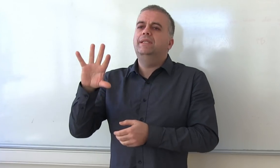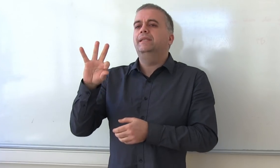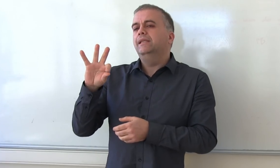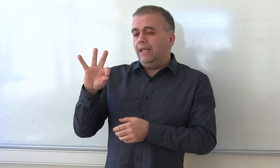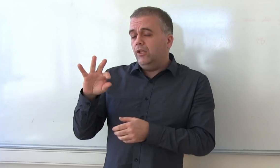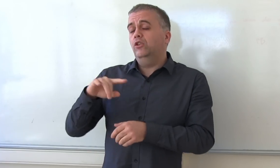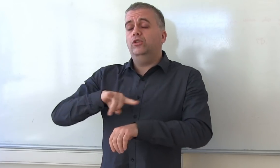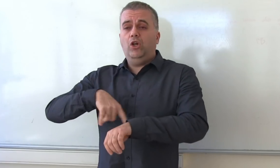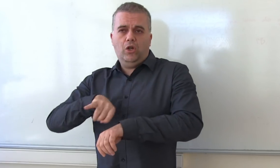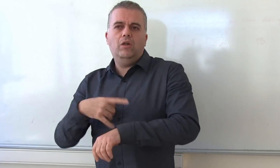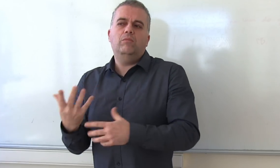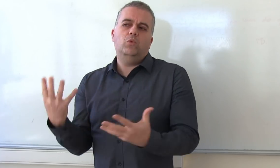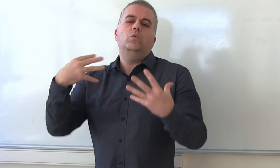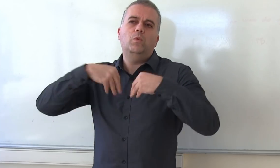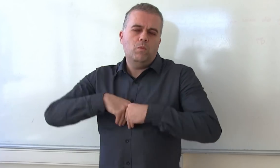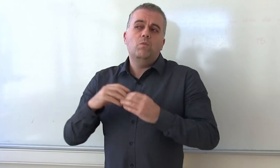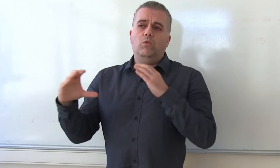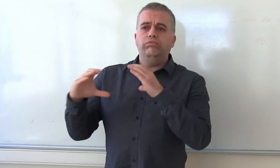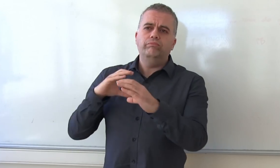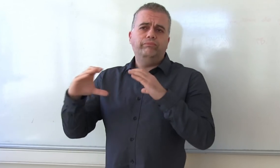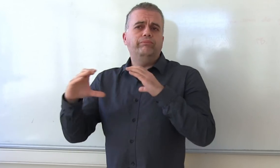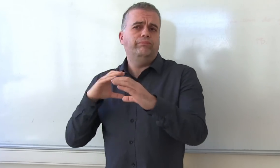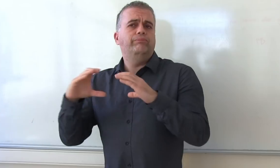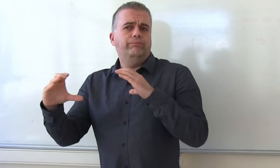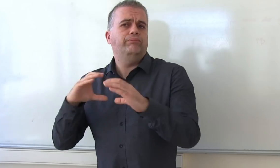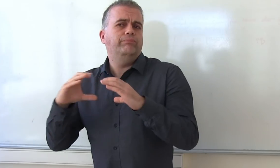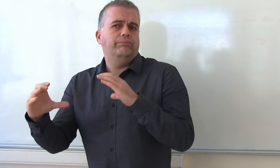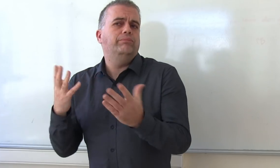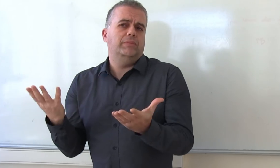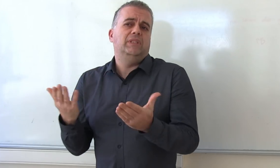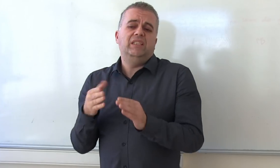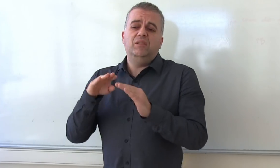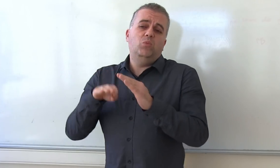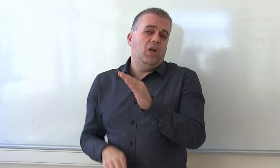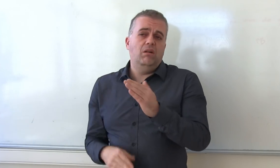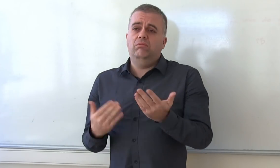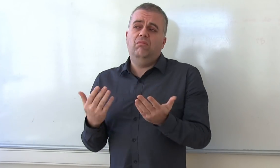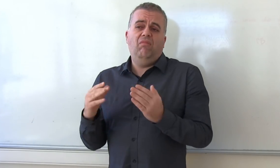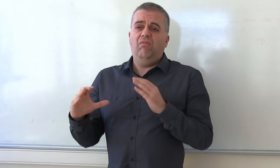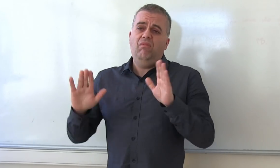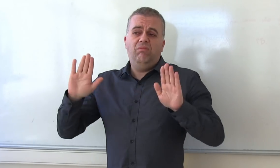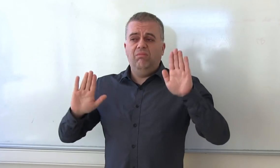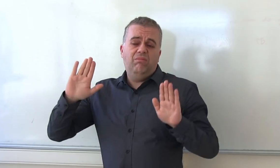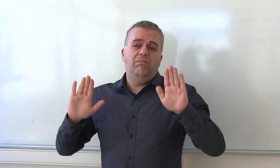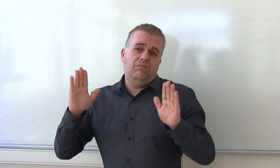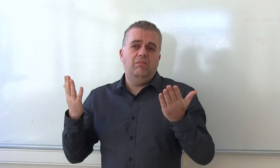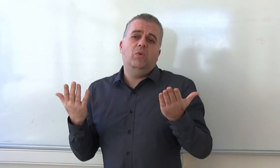Pour acquérir la langue des signes, il faut compter 150 heures minimum afin de parler d'une véritable communication. Sinon, il s'agit